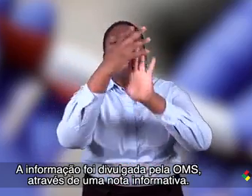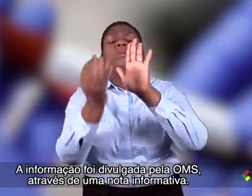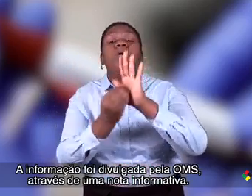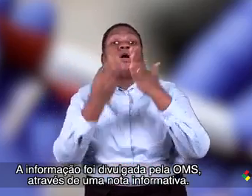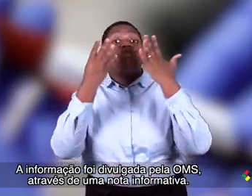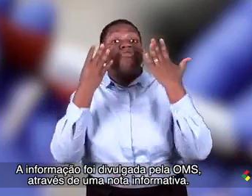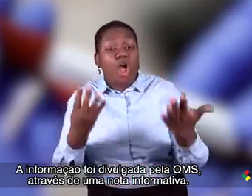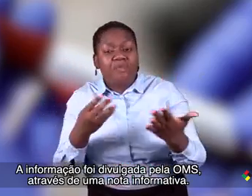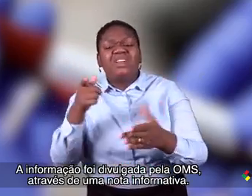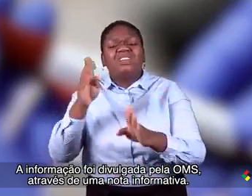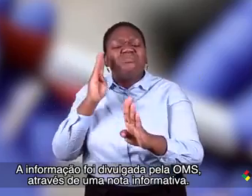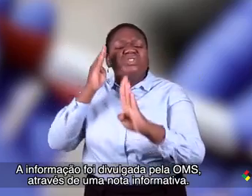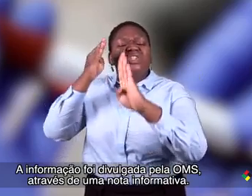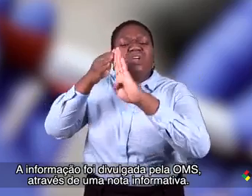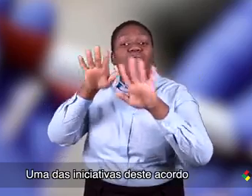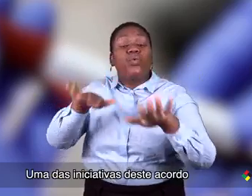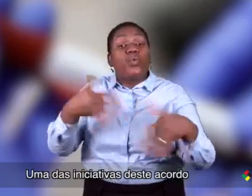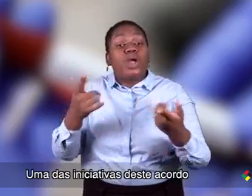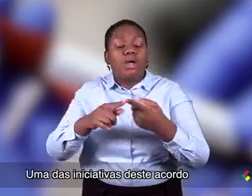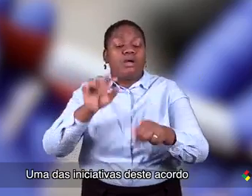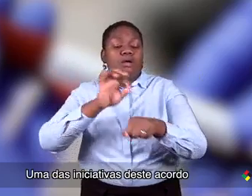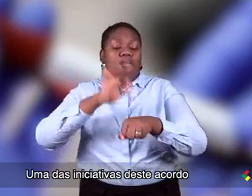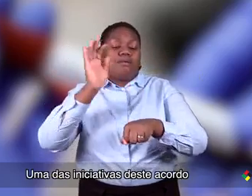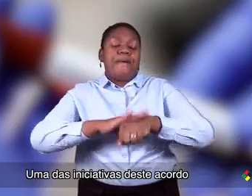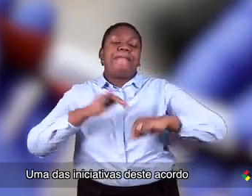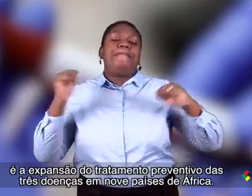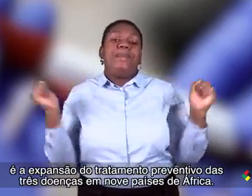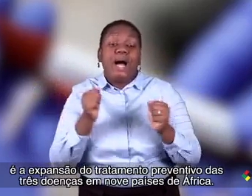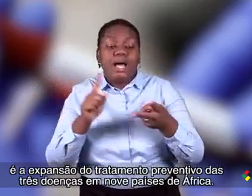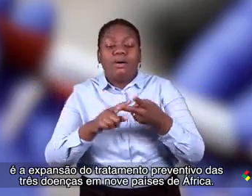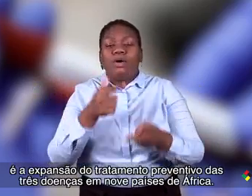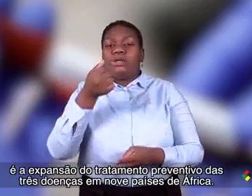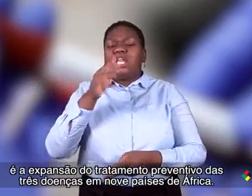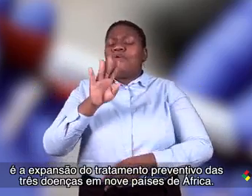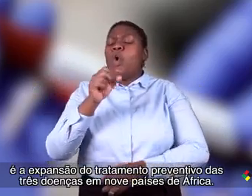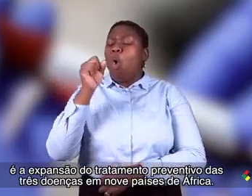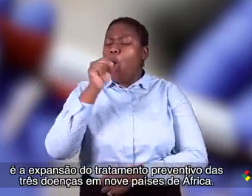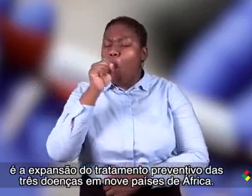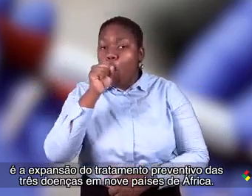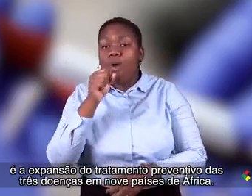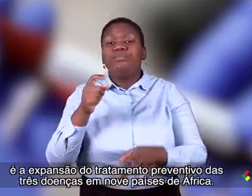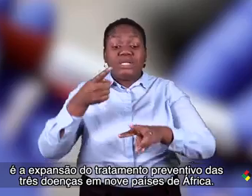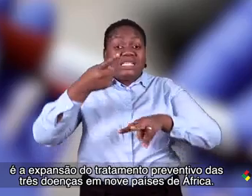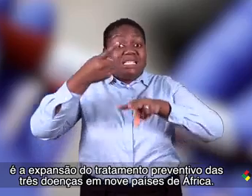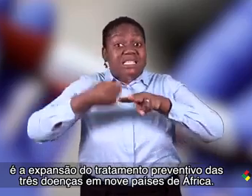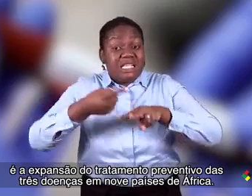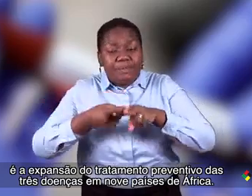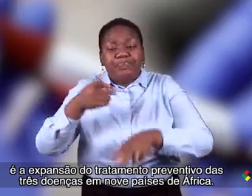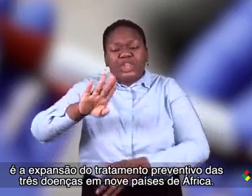nota informativa. Uma das iniciativas deste acordo é a expansão do tratamento preventivo das três doenças em